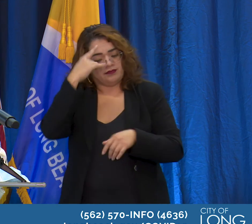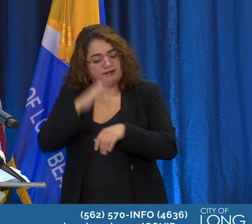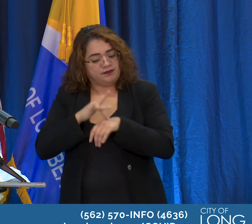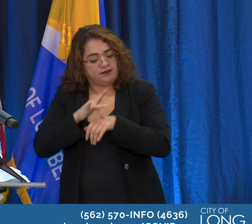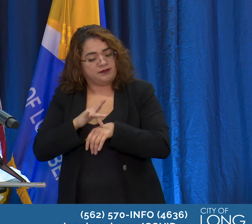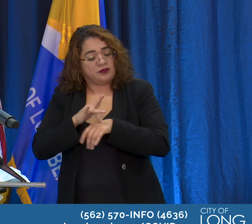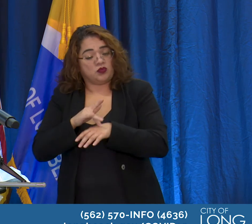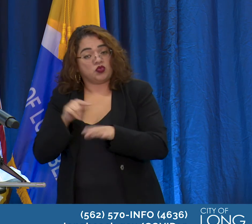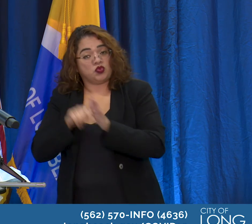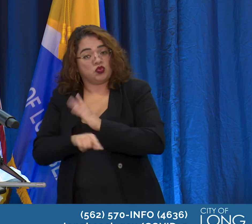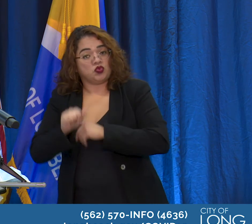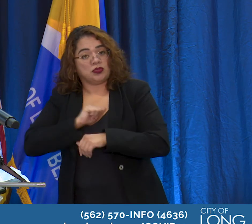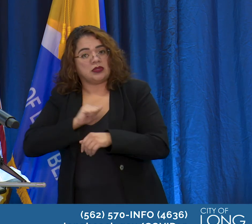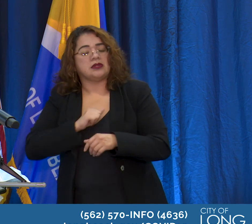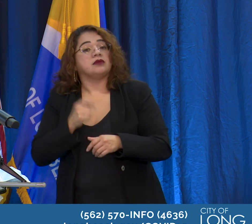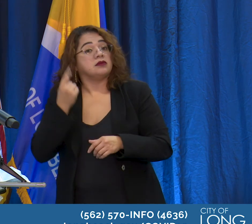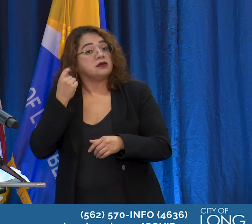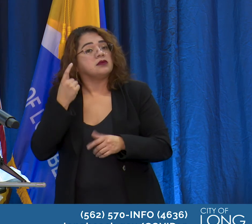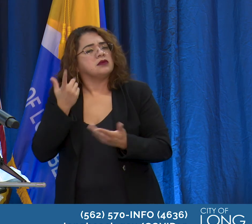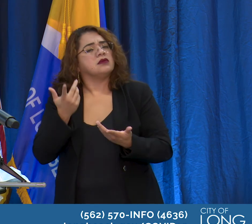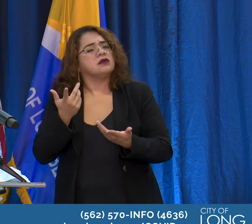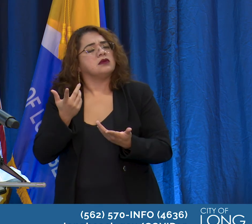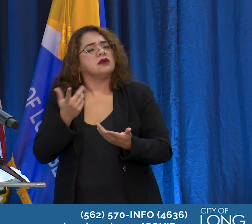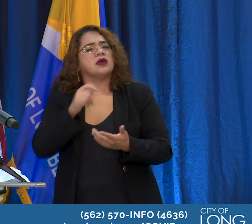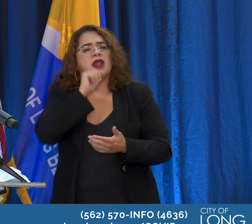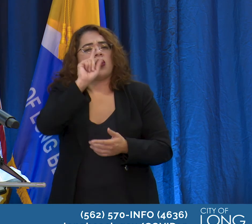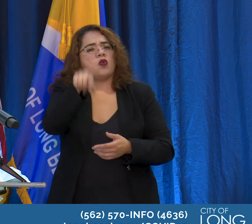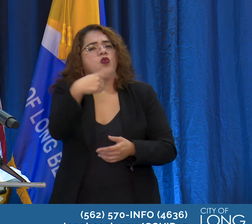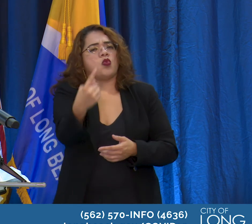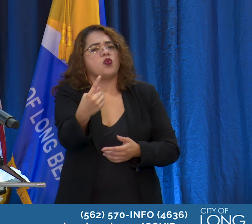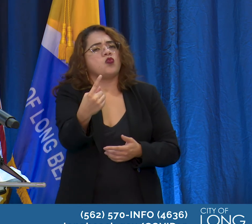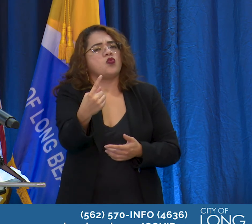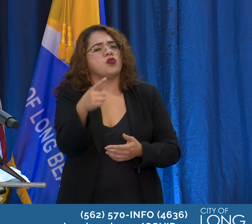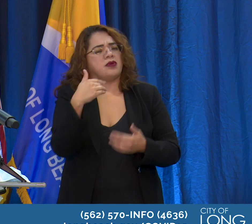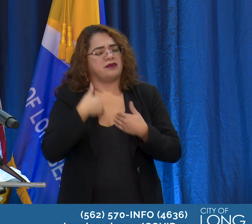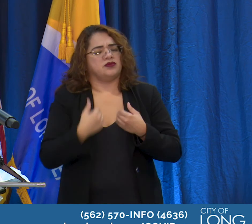durante esta pandemia con COVID-19. Si usted